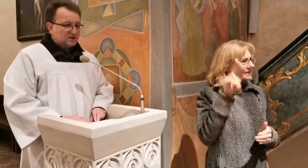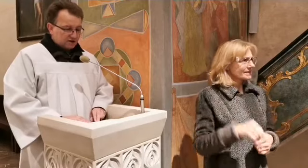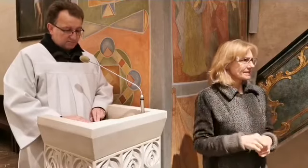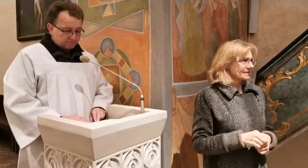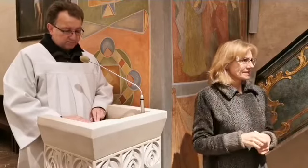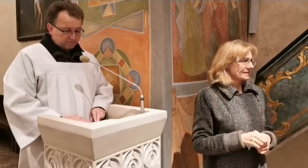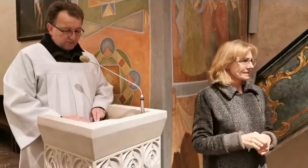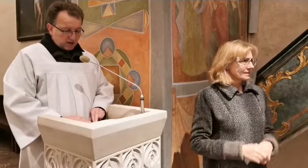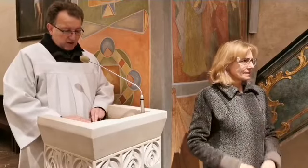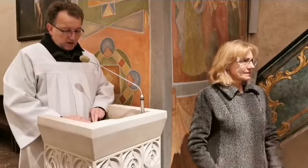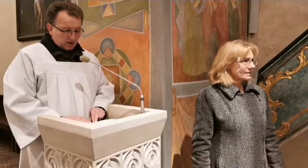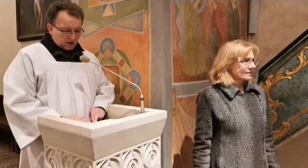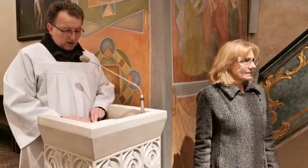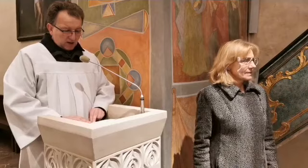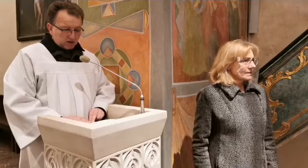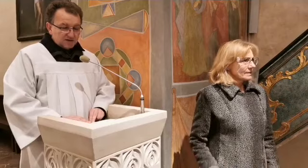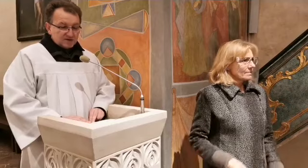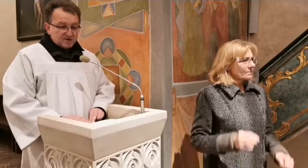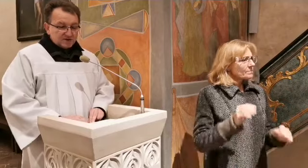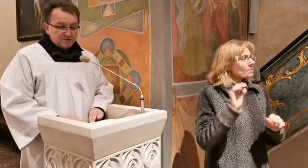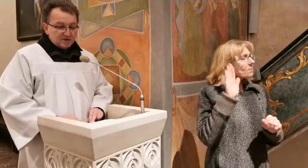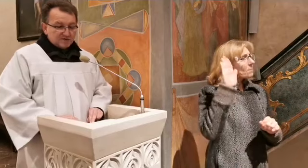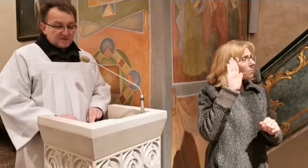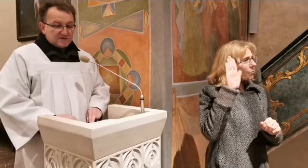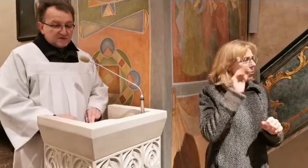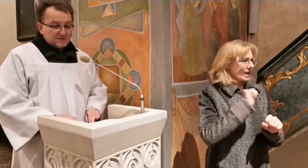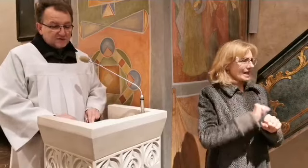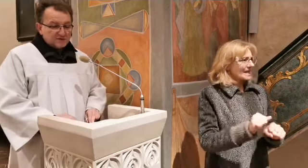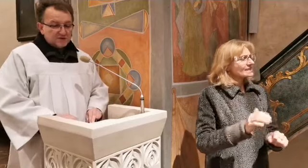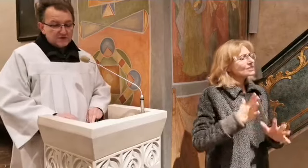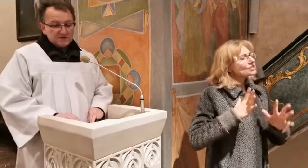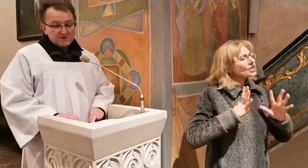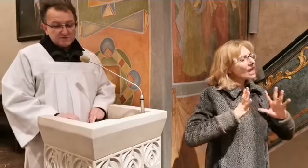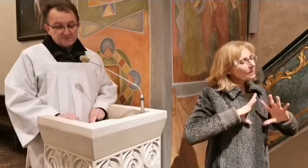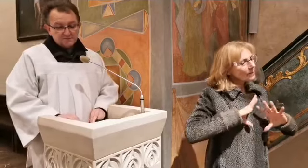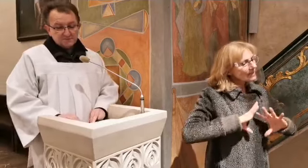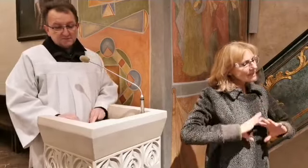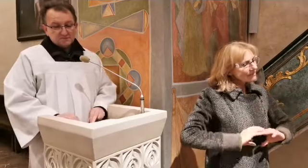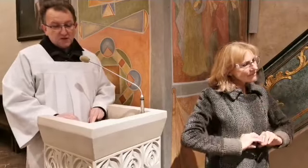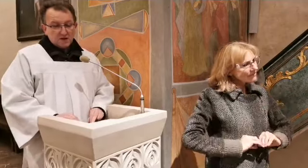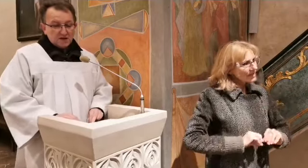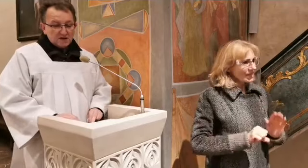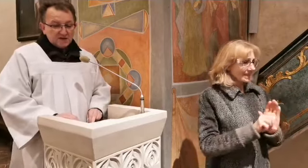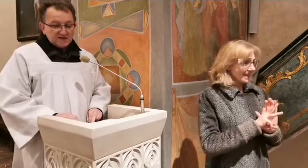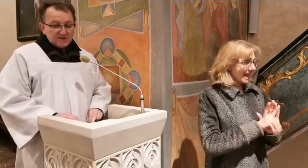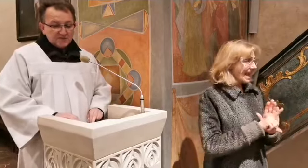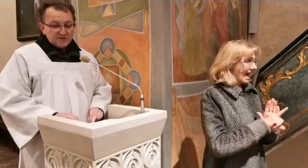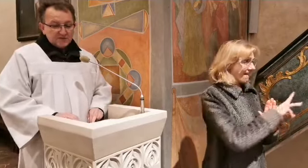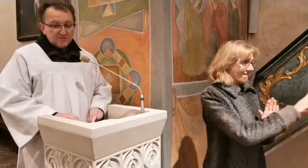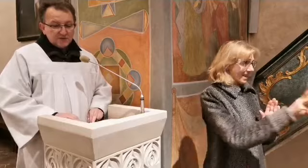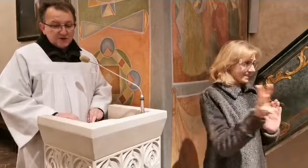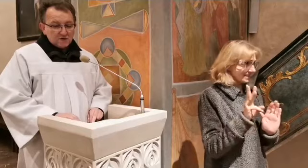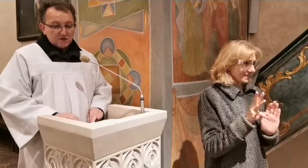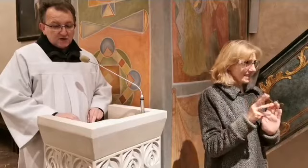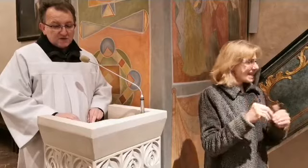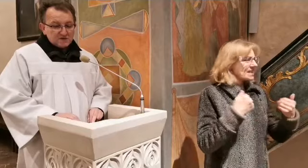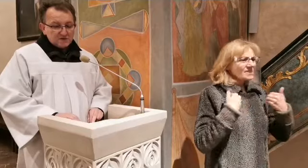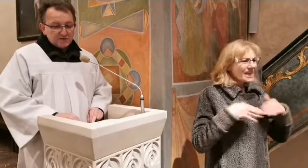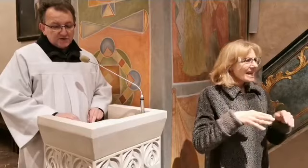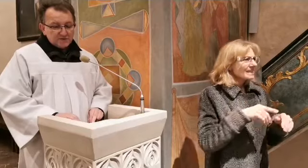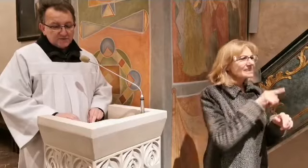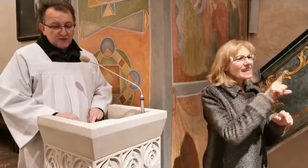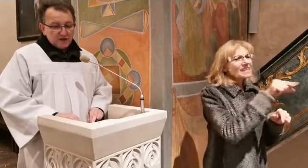Pan zwleka. Ale On jest cierpliwy w stosunku do was. Nie chce bowiem